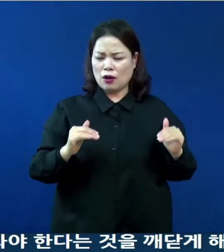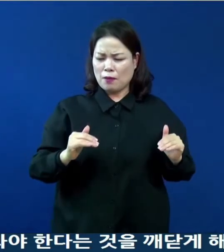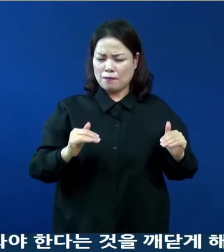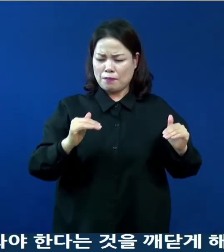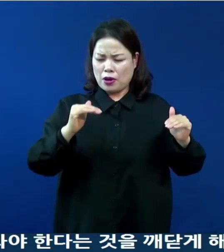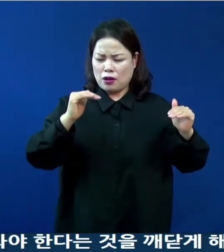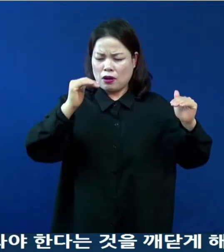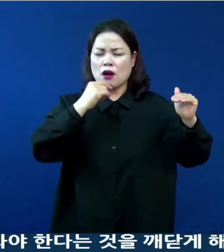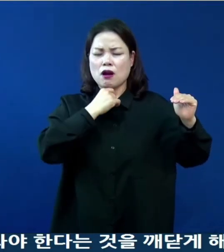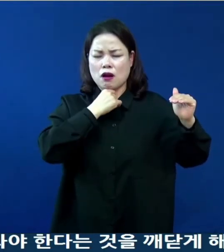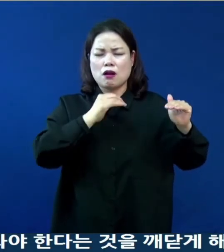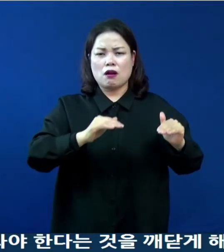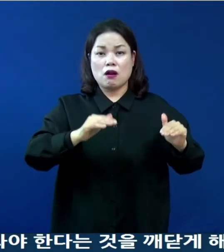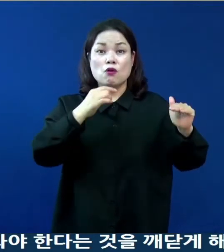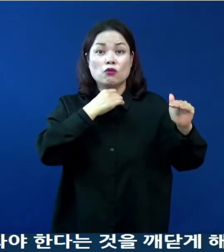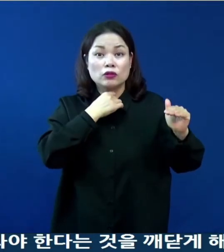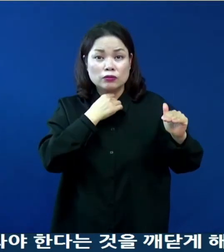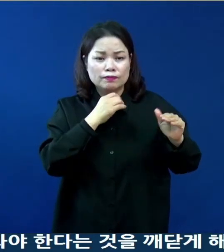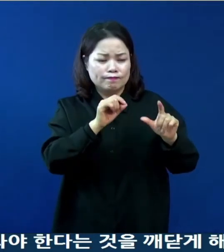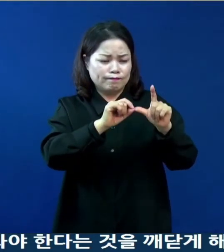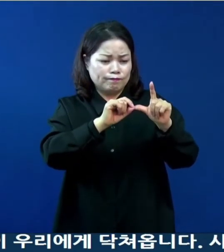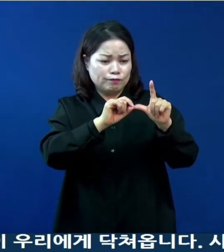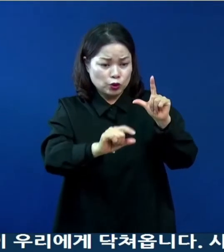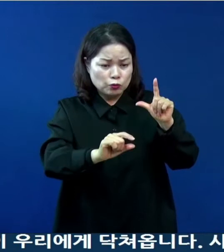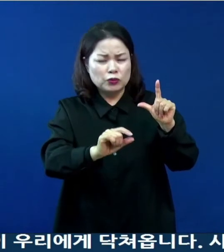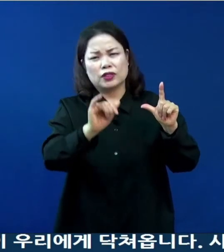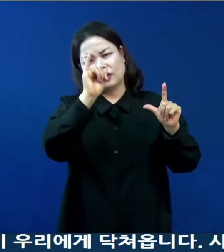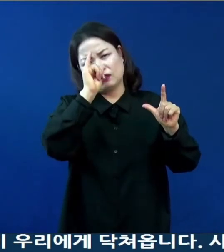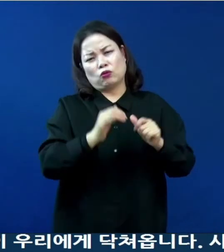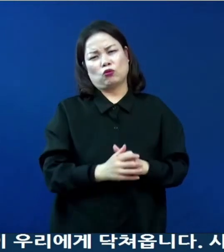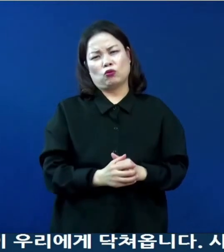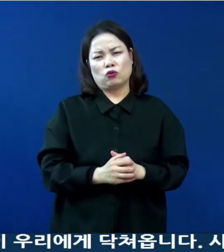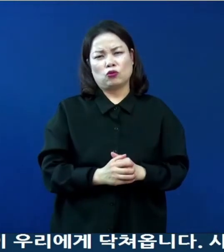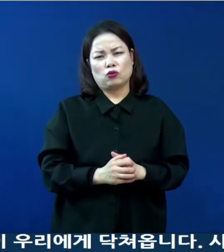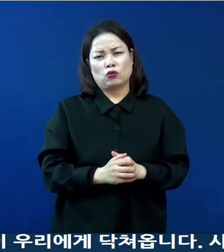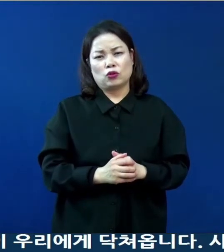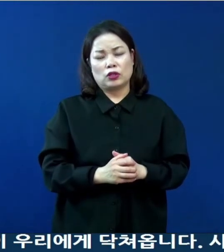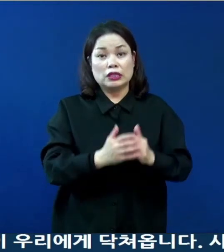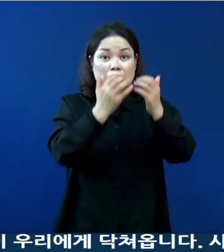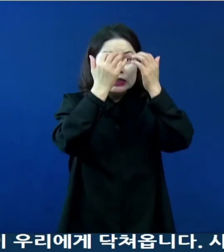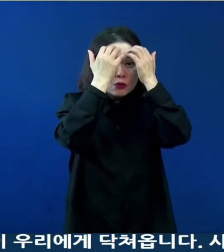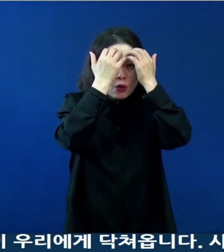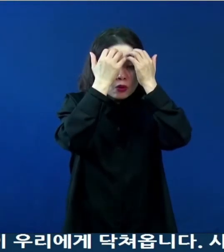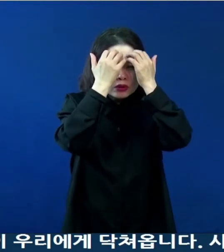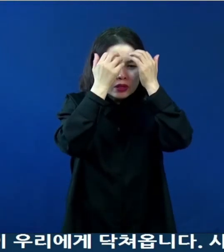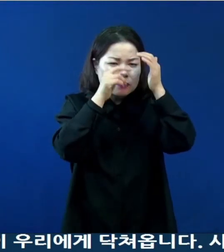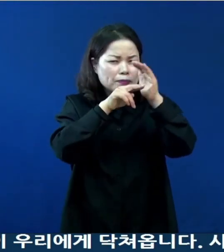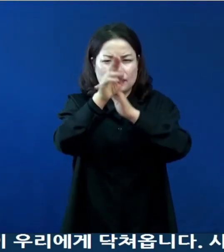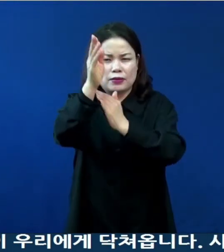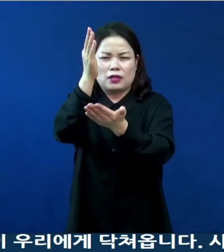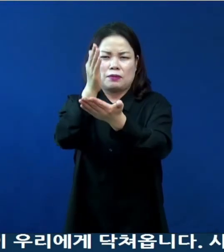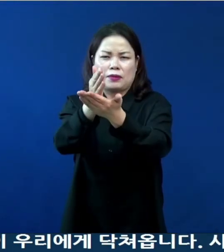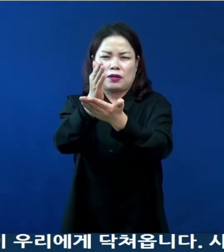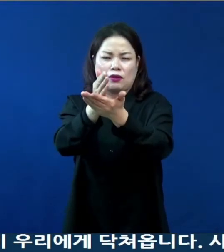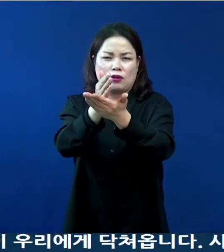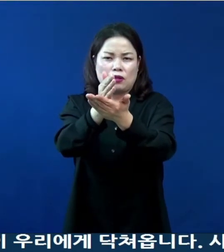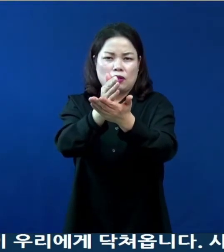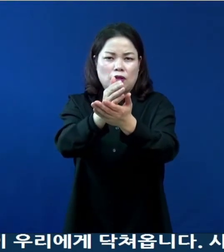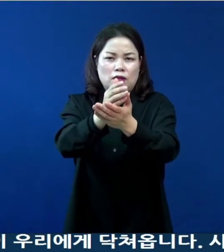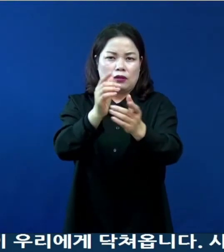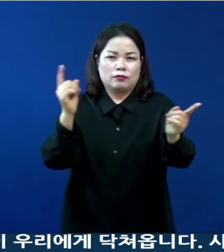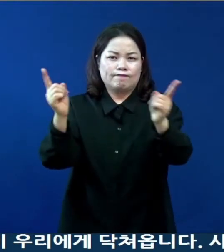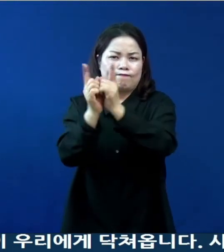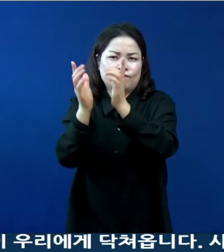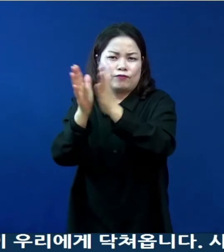성숙시키고자, 성장시키고자 할 부분이 분명히 있습니다. 이 고난을 피하려 하지 마시고